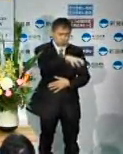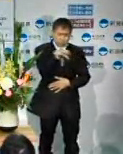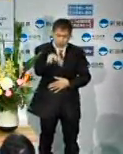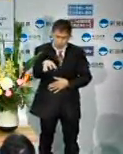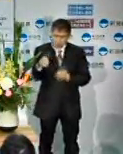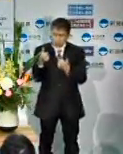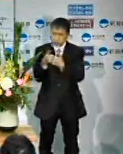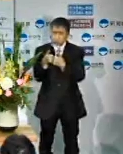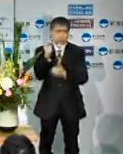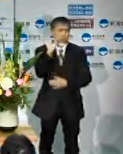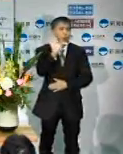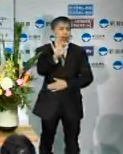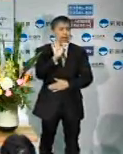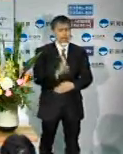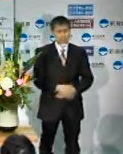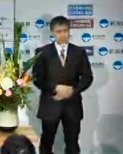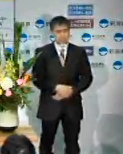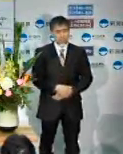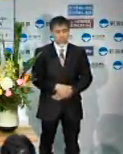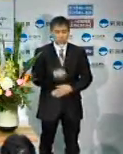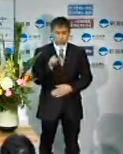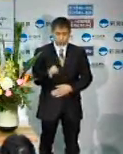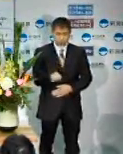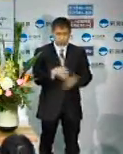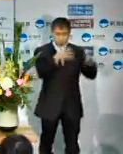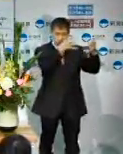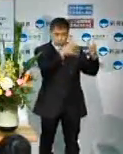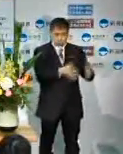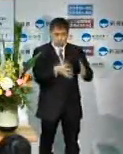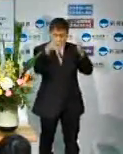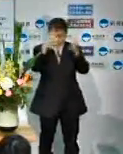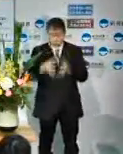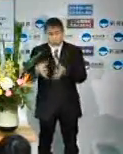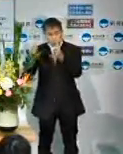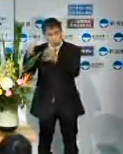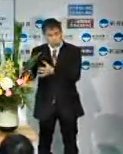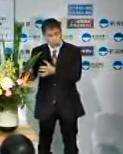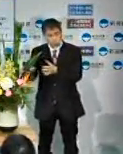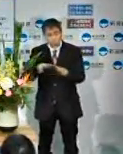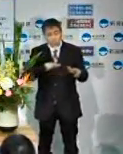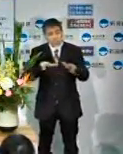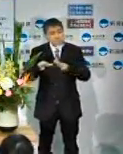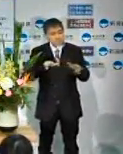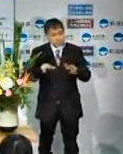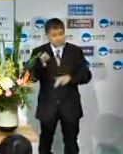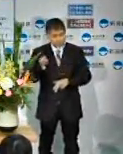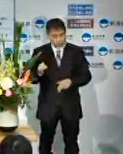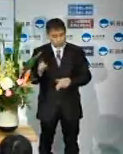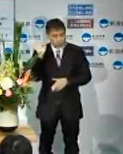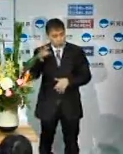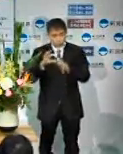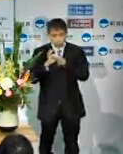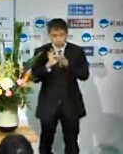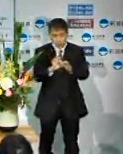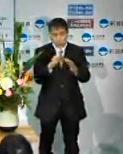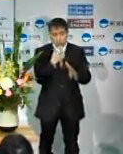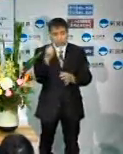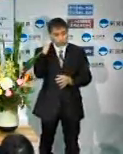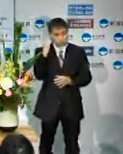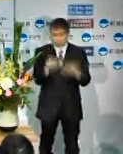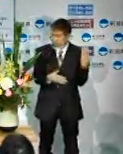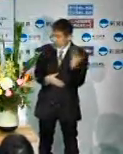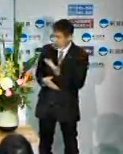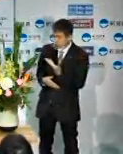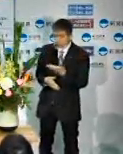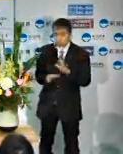ませんけれども、その3つの政策の柱は引き続き立てていきたいと思います。 今の